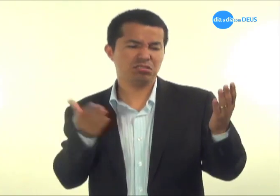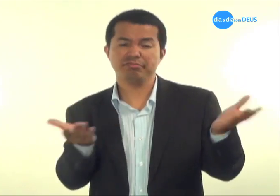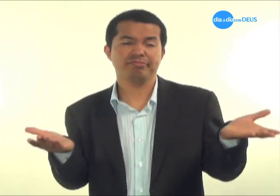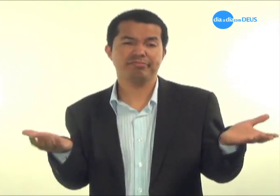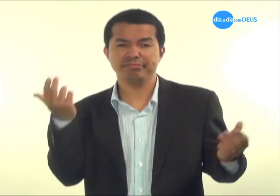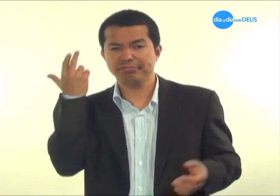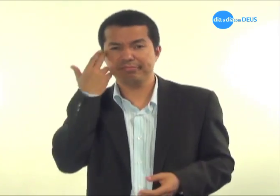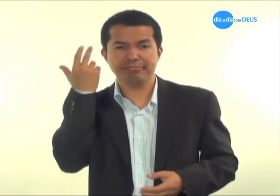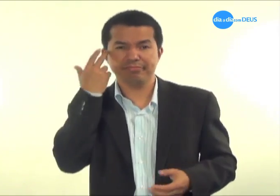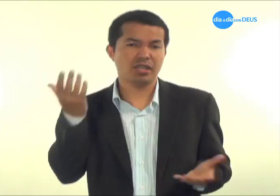Milagre.